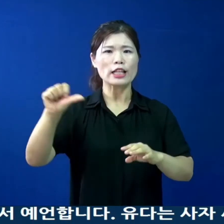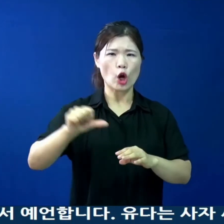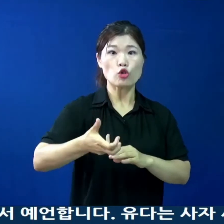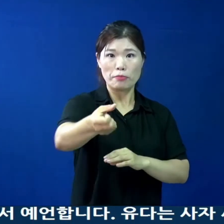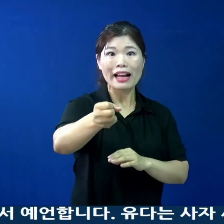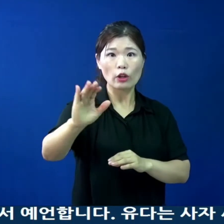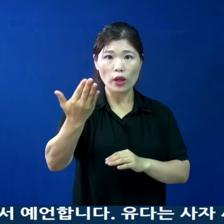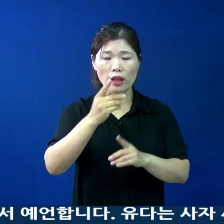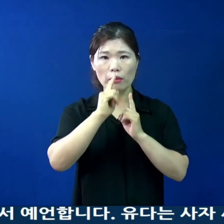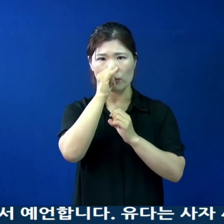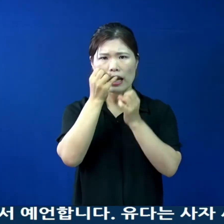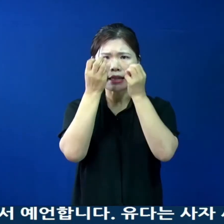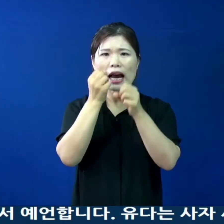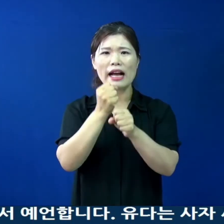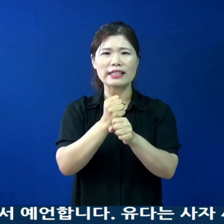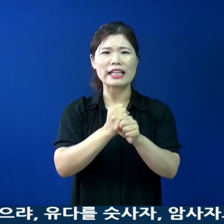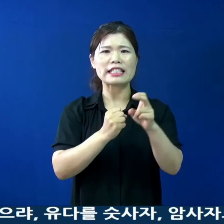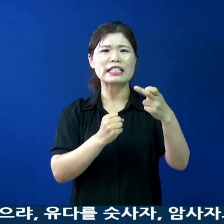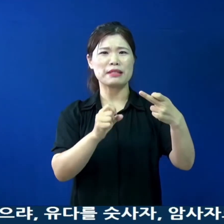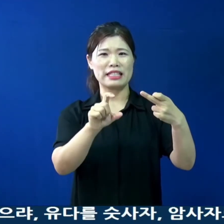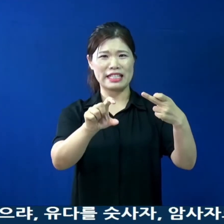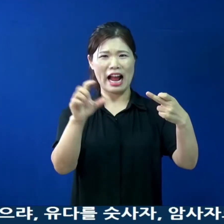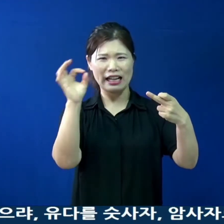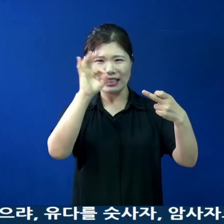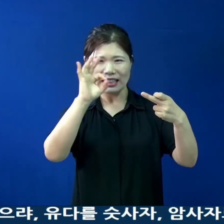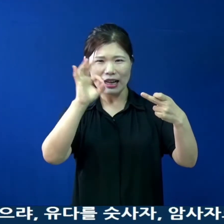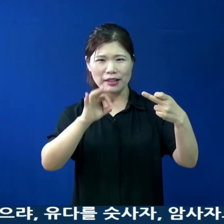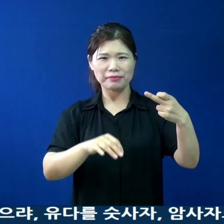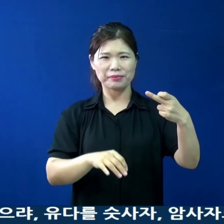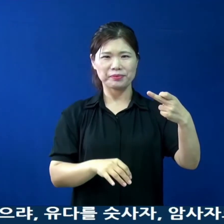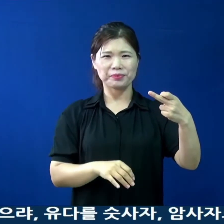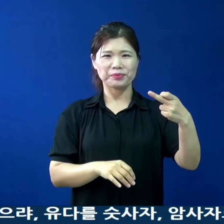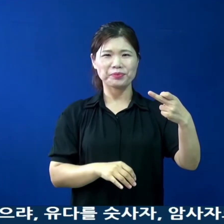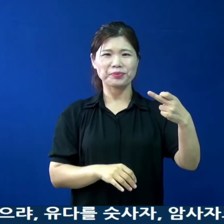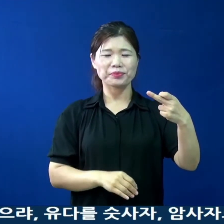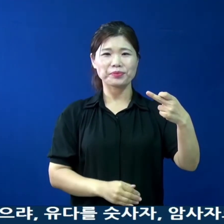우리 창세기 12장 말씀 한번 찾아보겠습니다.